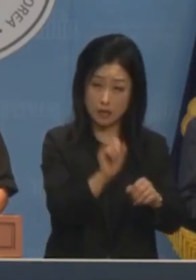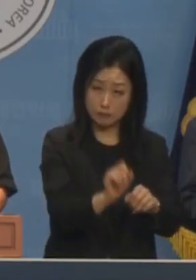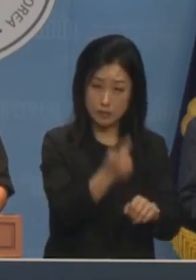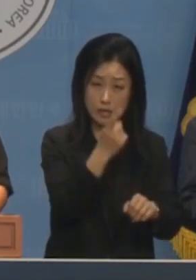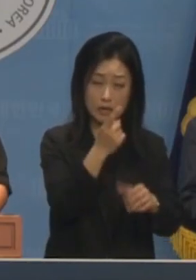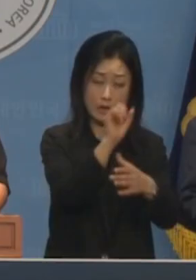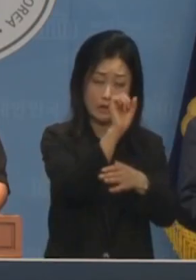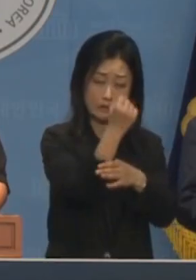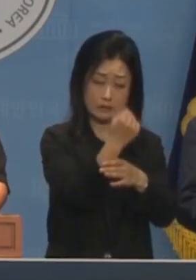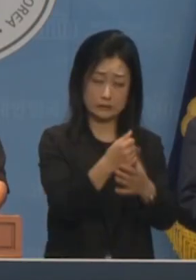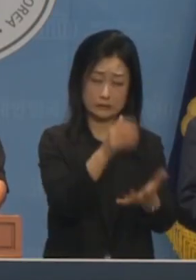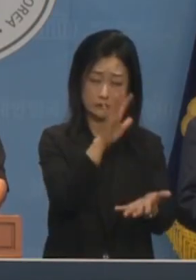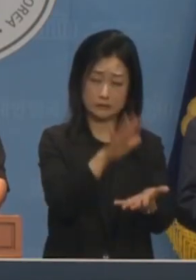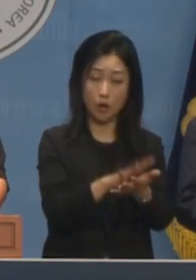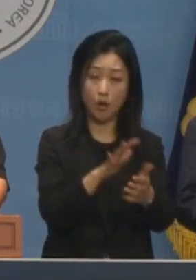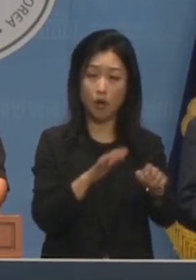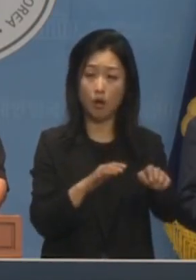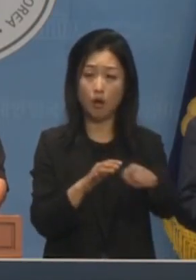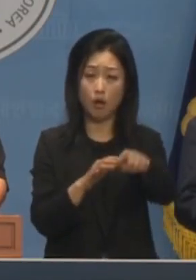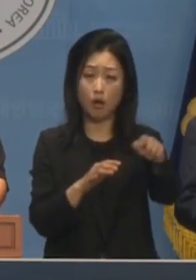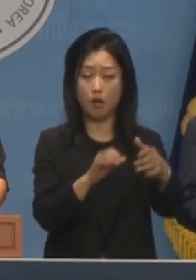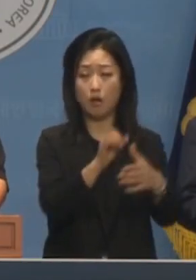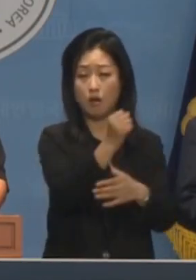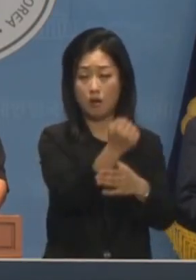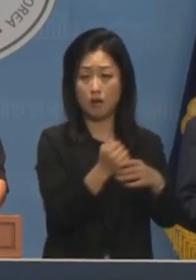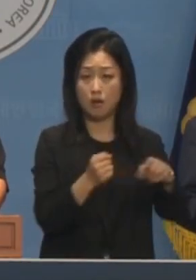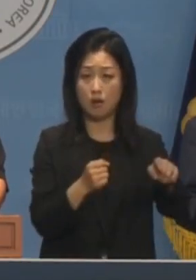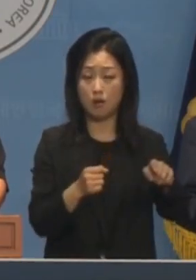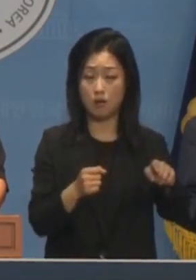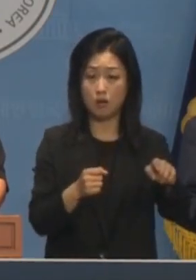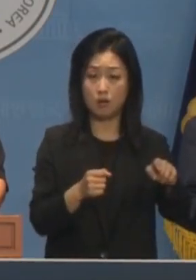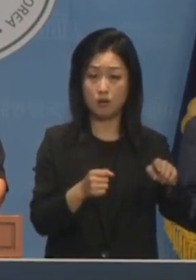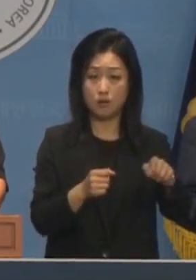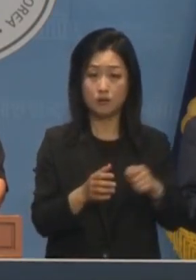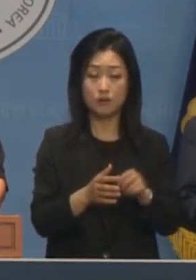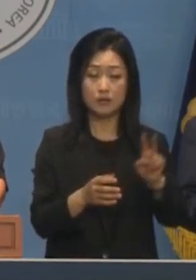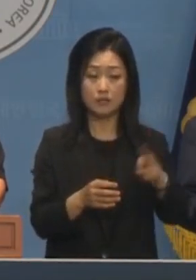속수무책으로 달궈지고 있었습니다. 강경폭우의 남서해건 세포수는